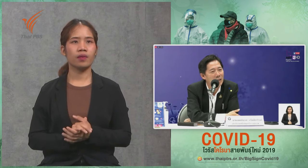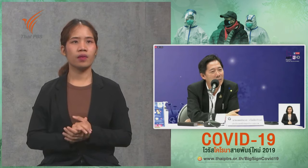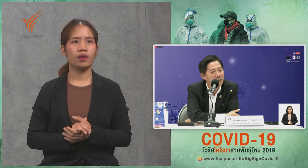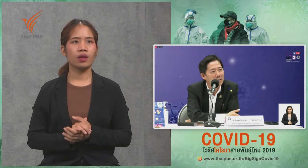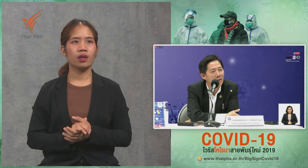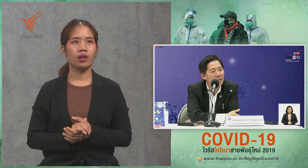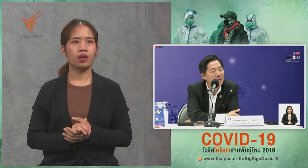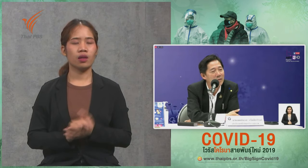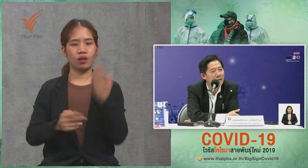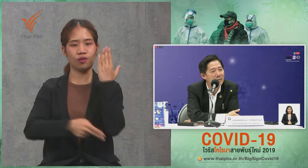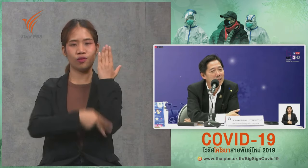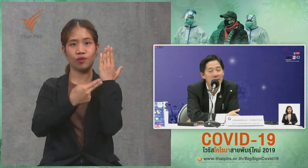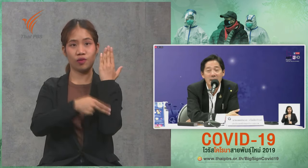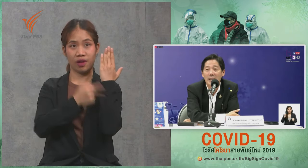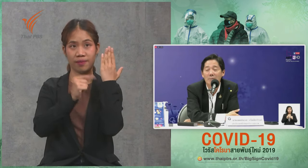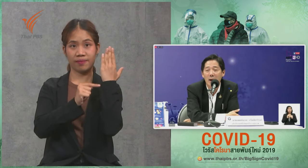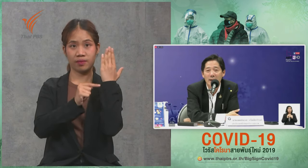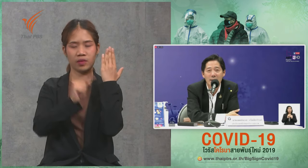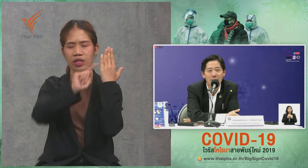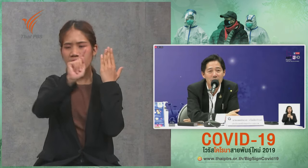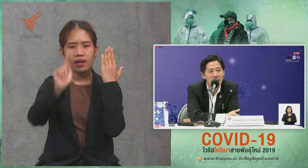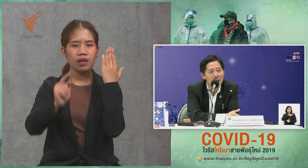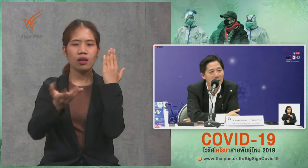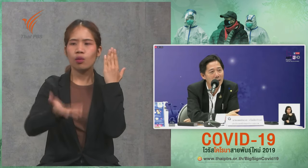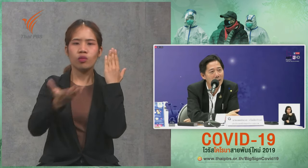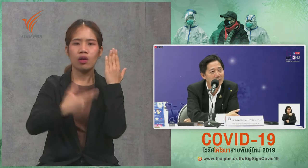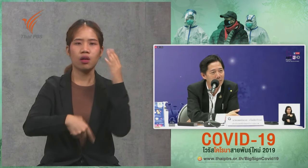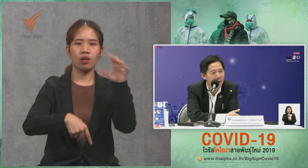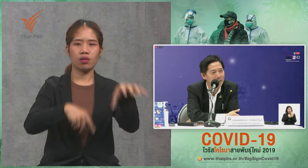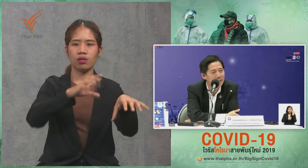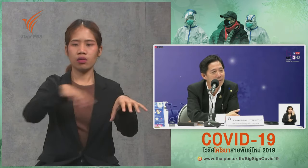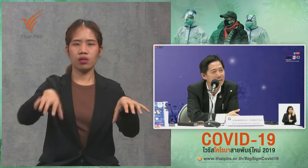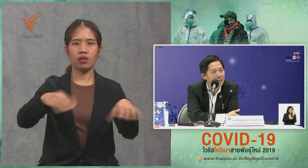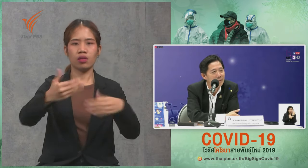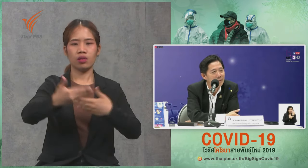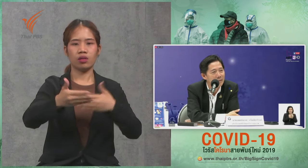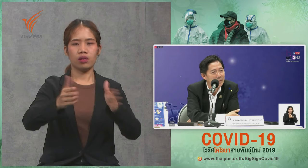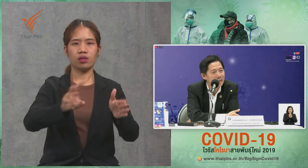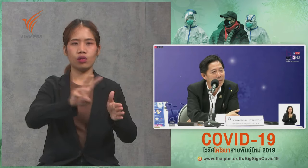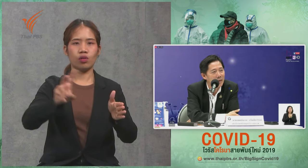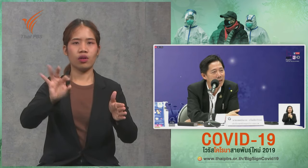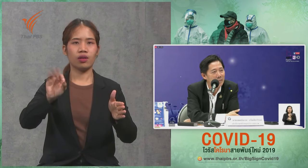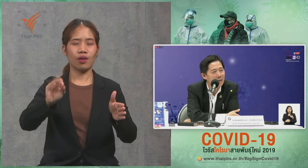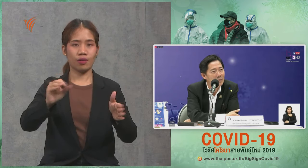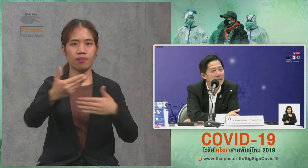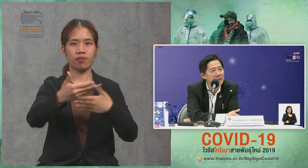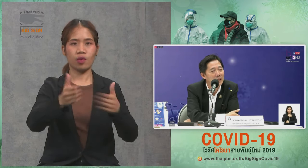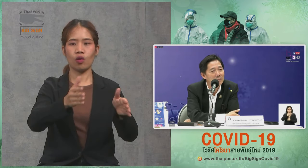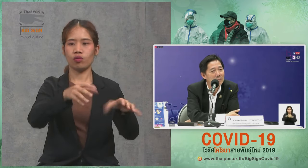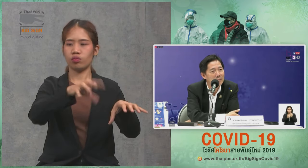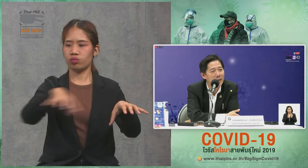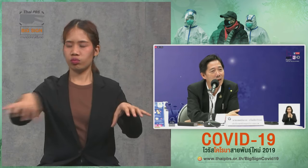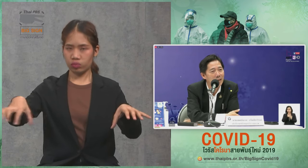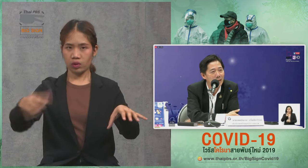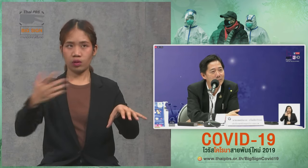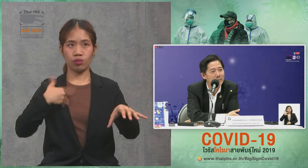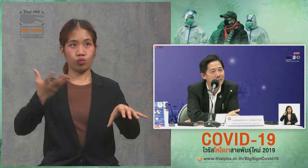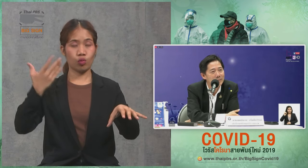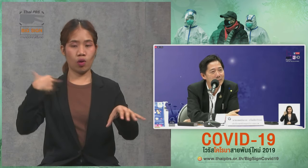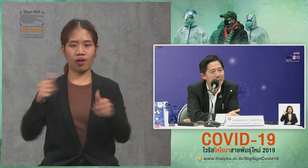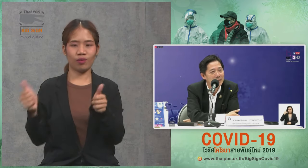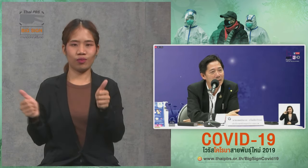ให้เอาฮอสพิทอลของเราที่หนึ่งที่เตรียมไว้นะครับ290ห้องเมื่อวานเราไปดูพื้นที่กับทห